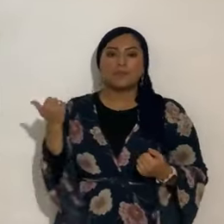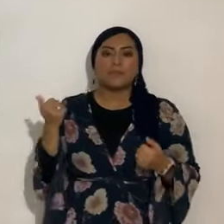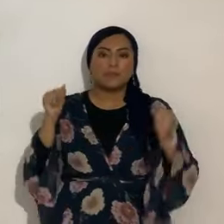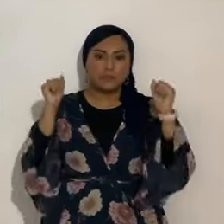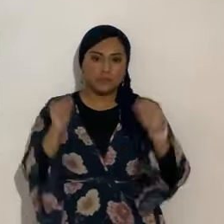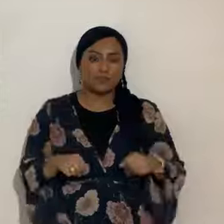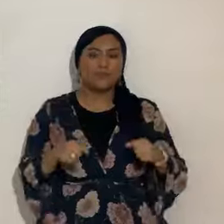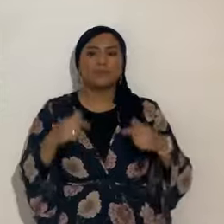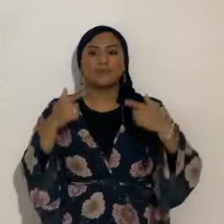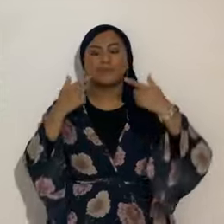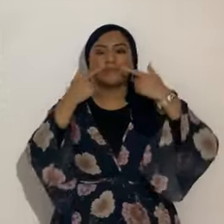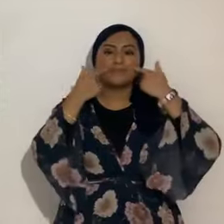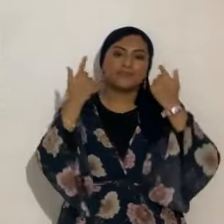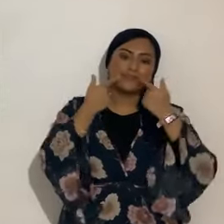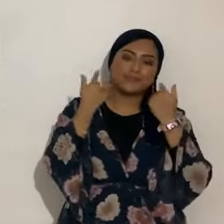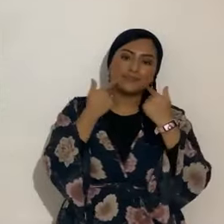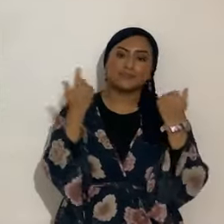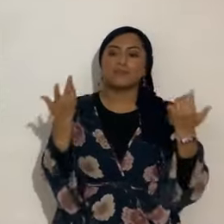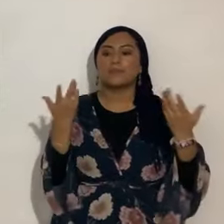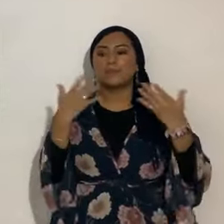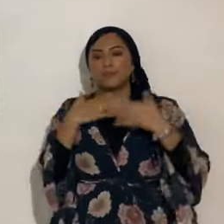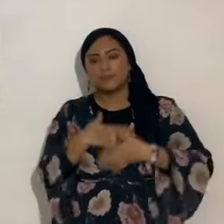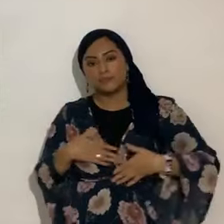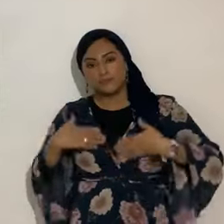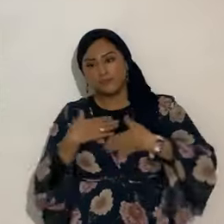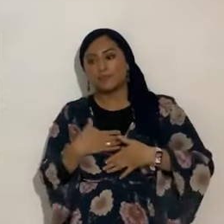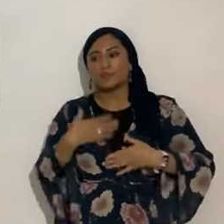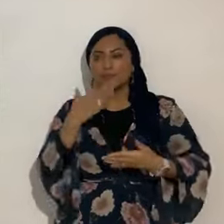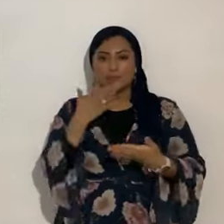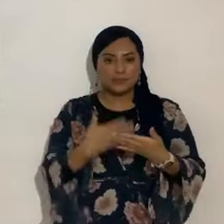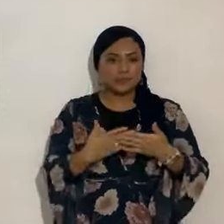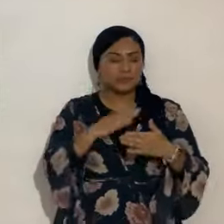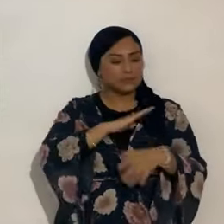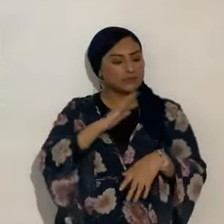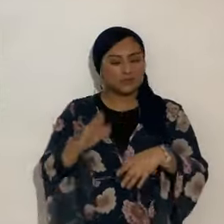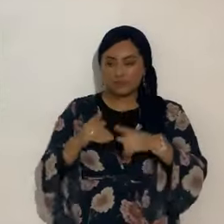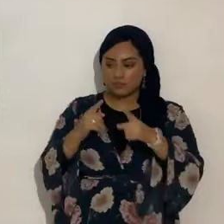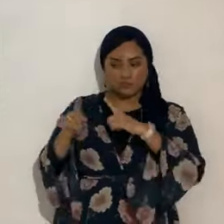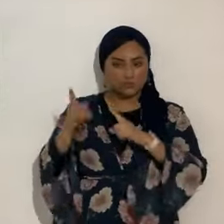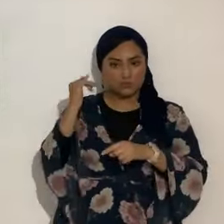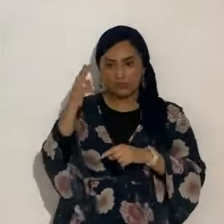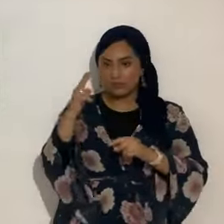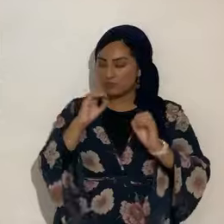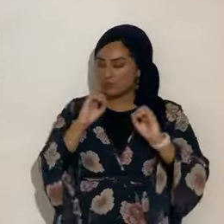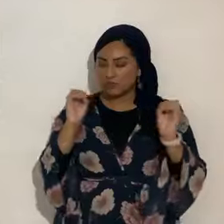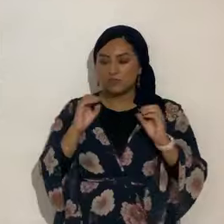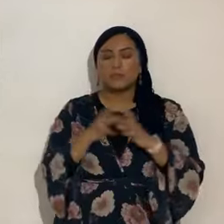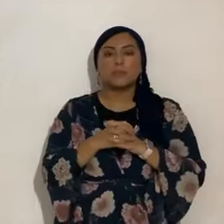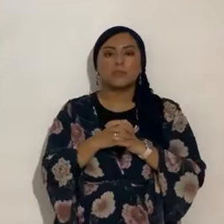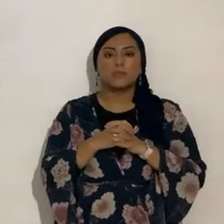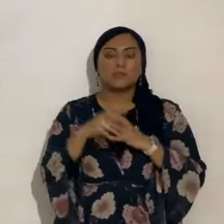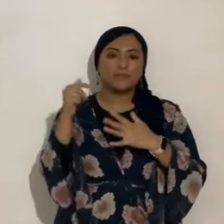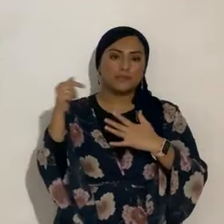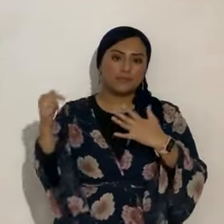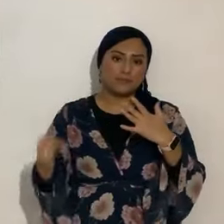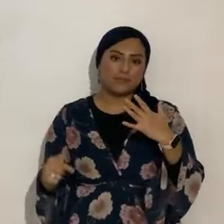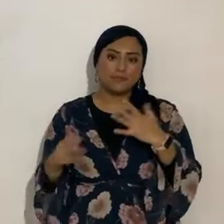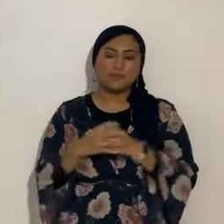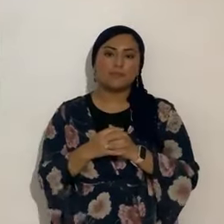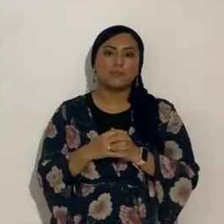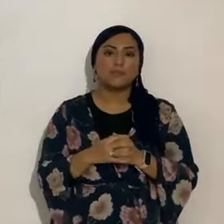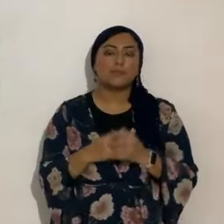posible, riéndonos, disfrutando de cosas buenas, nunca ofender al Eterno, etcétera, etcétera, etcétera. Ahora,